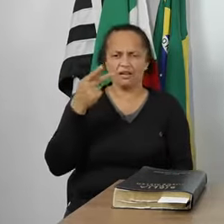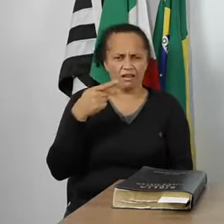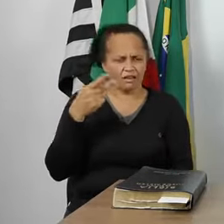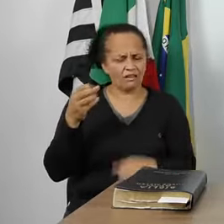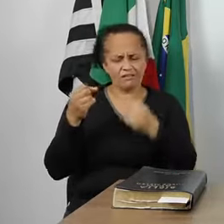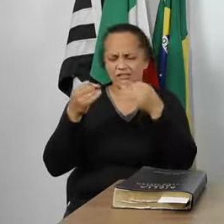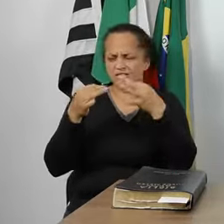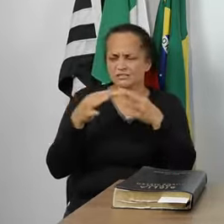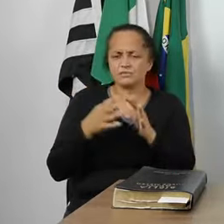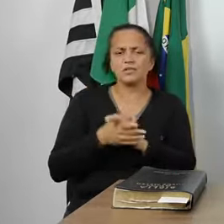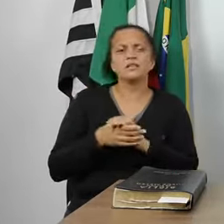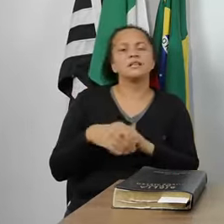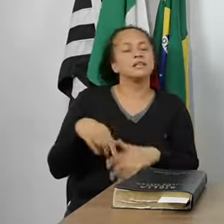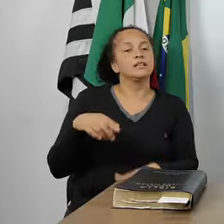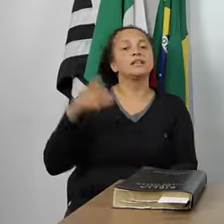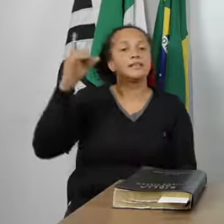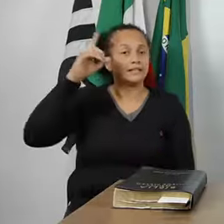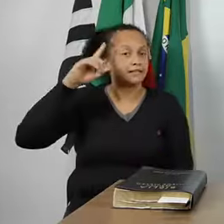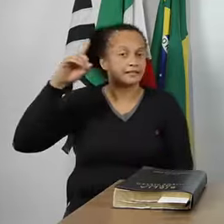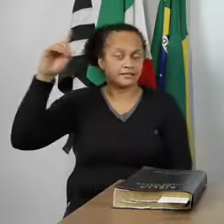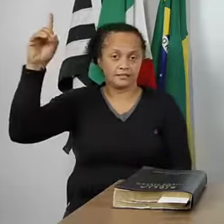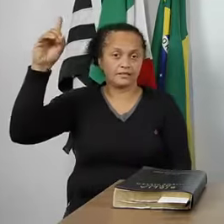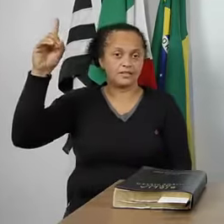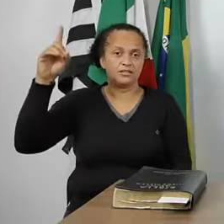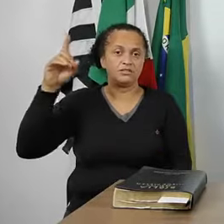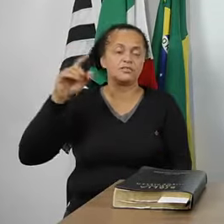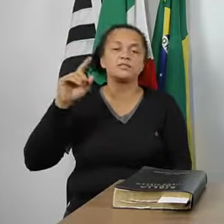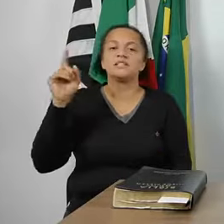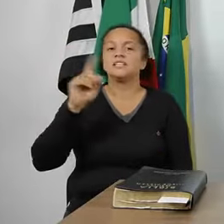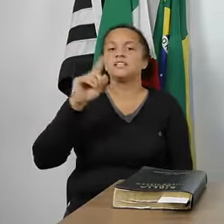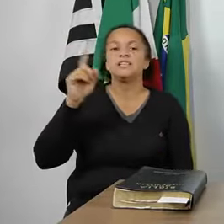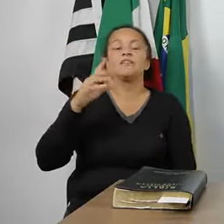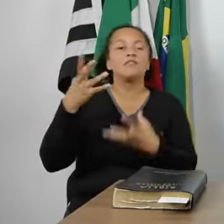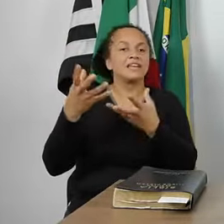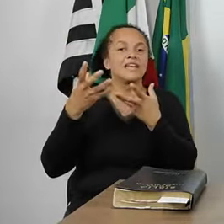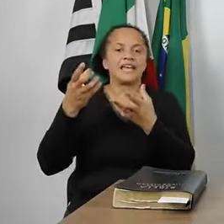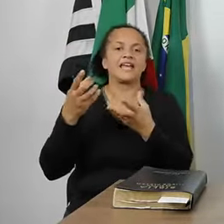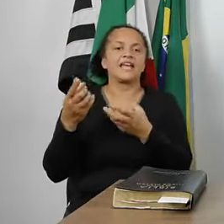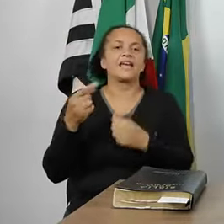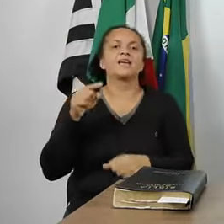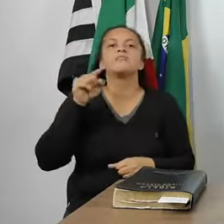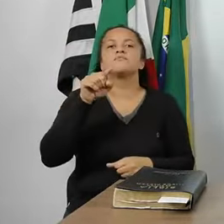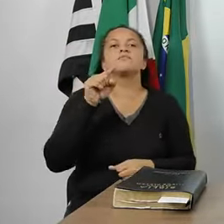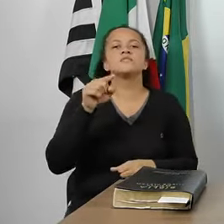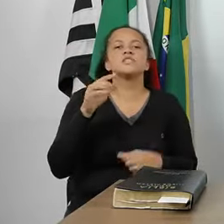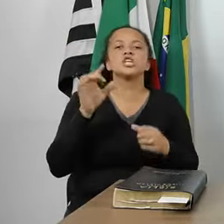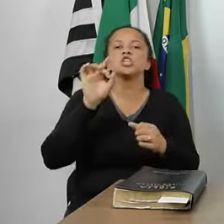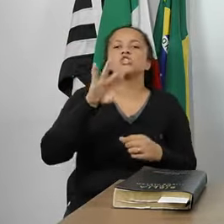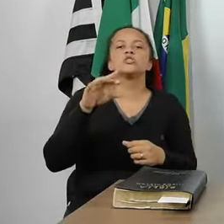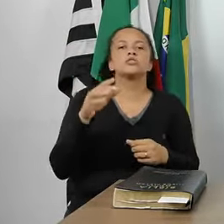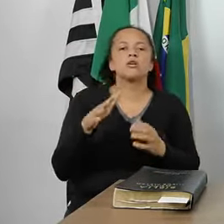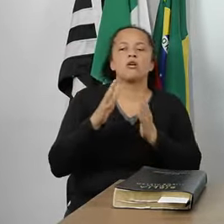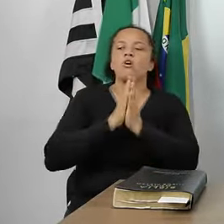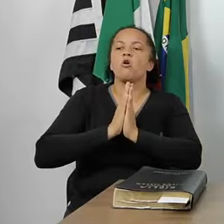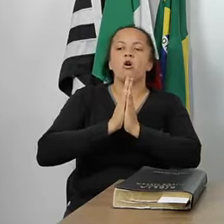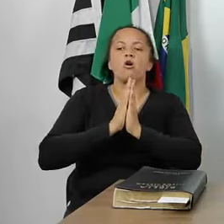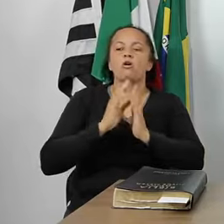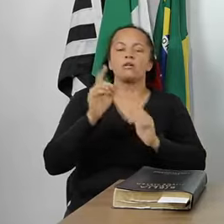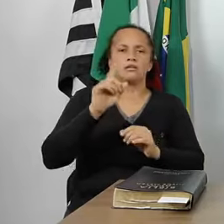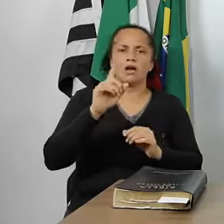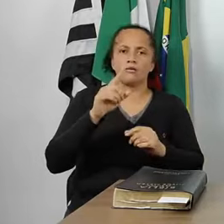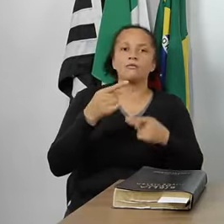falarem, né? Deus, ele não exige exclusividade. Deus fala sobre